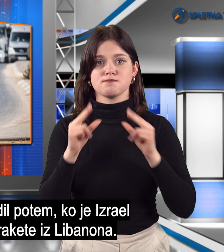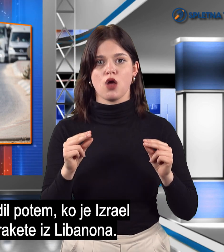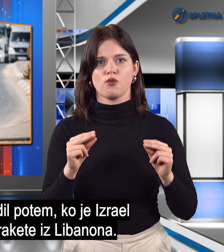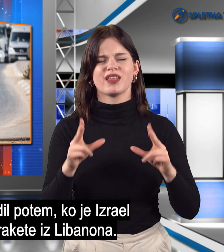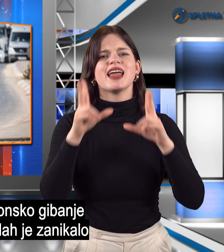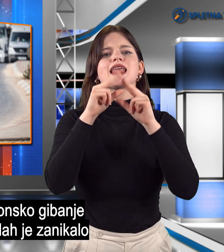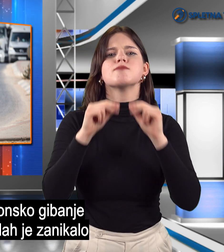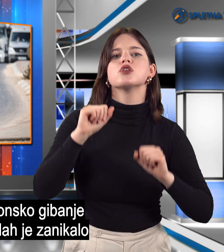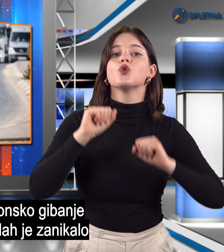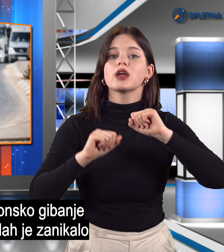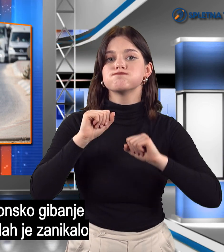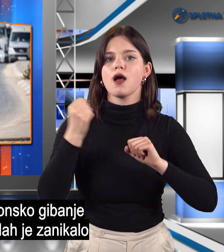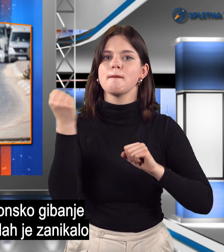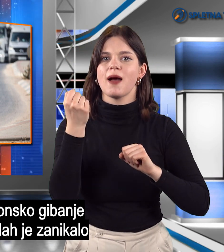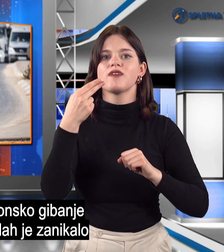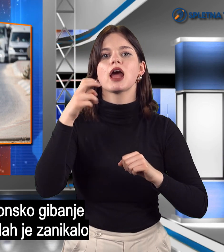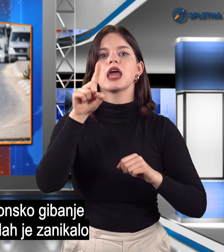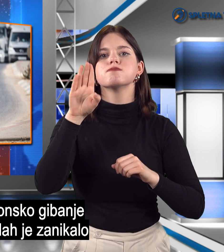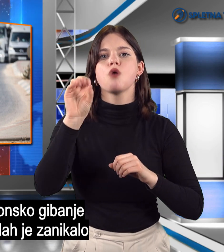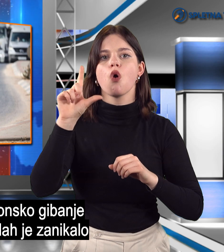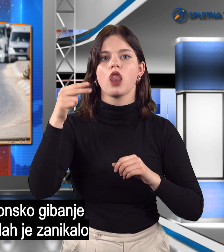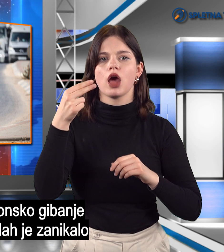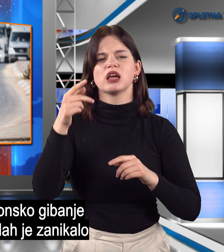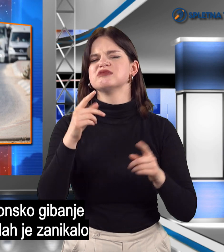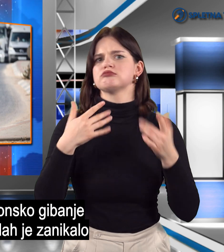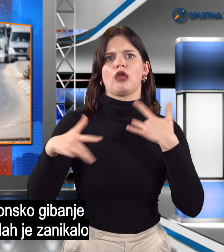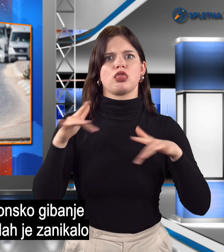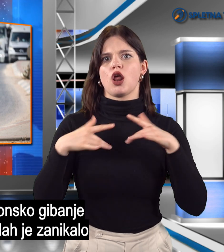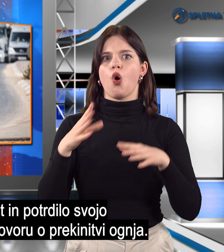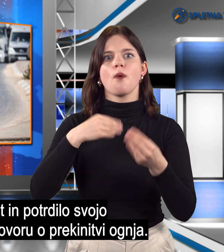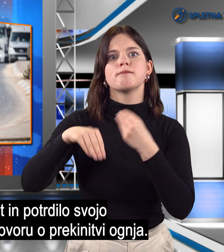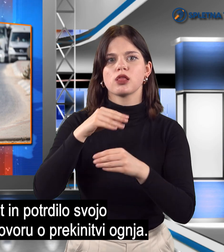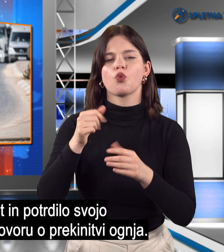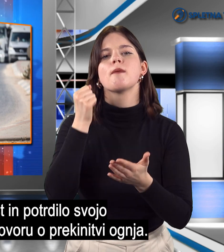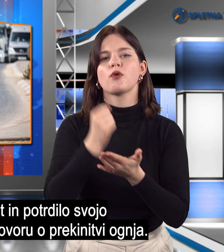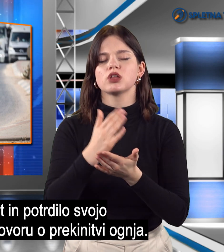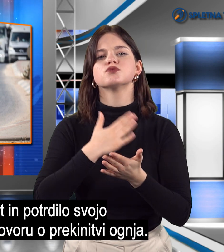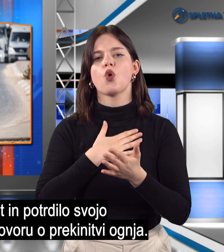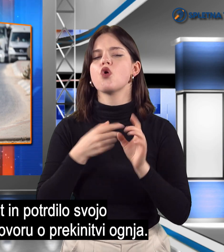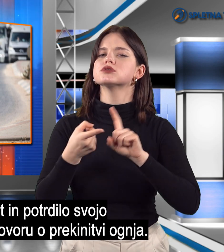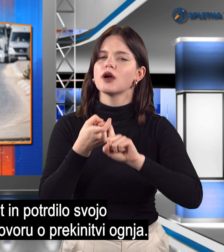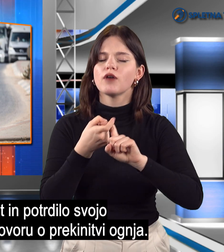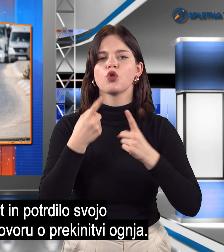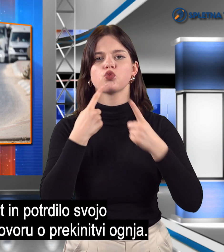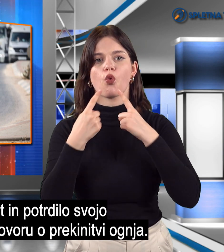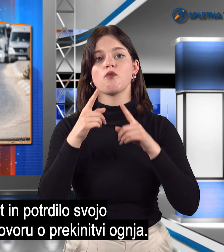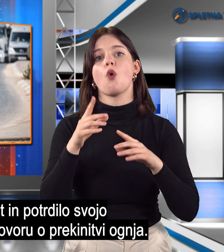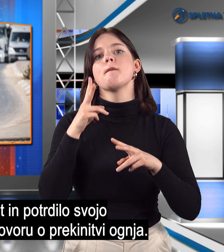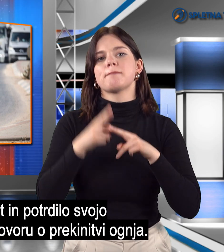prestregel rakete iz Libanona. Libanonsko gibanje Hezbolah je zanikalo vpletenost in potrdilo svojo